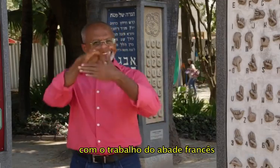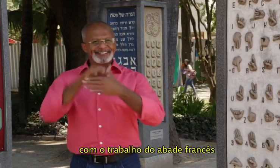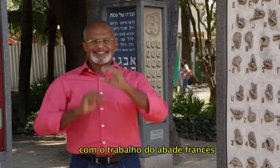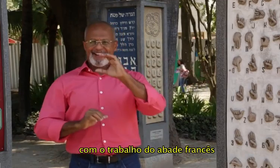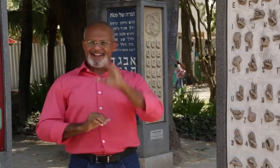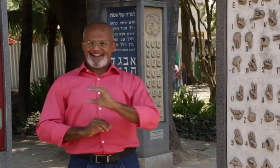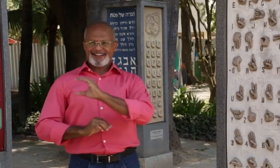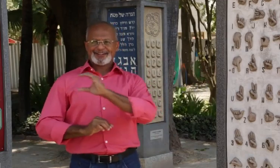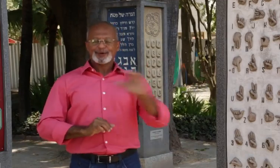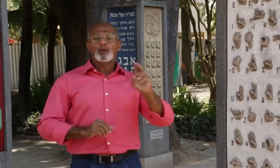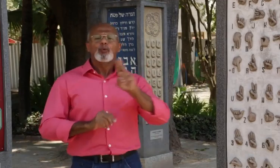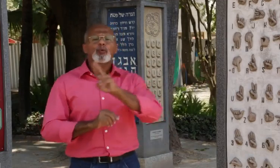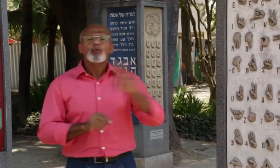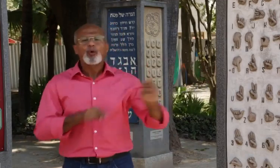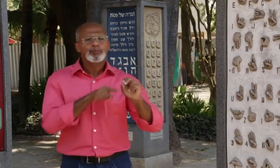francês